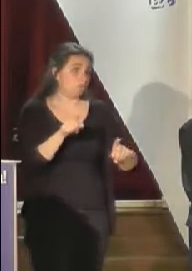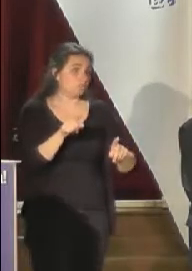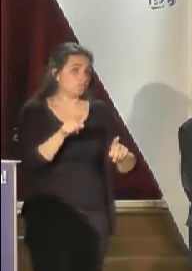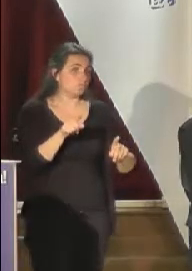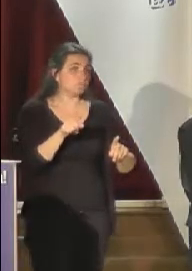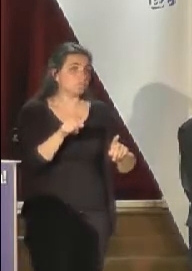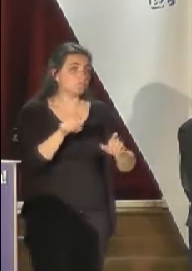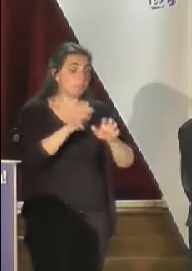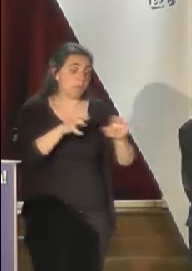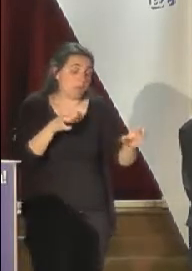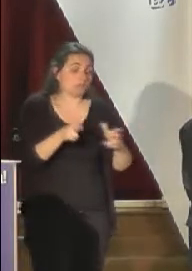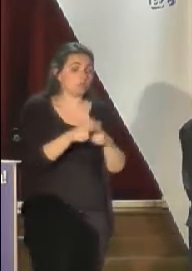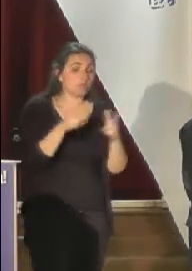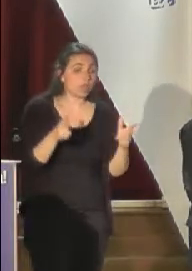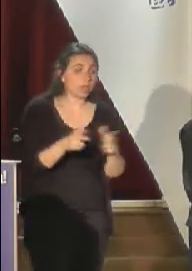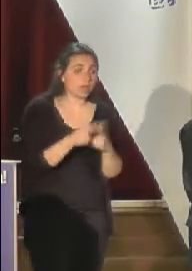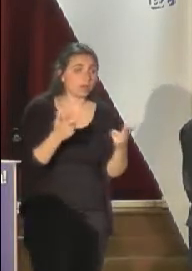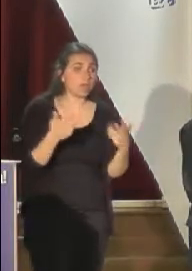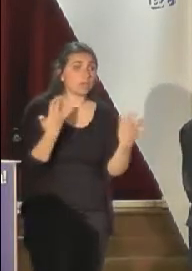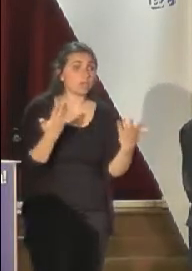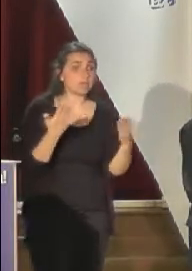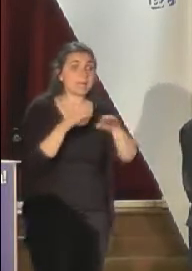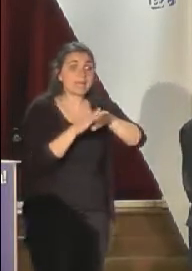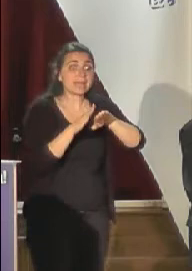social. Esa esquerda gañou as eleccións,